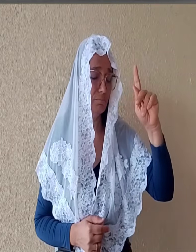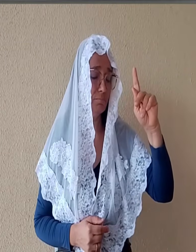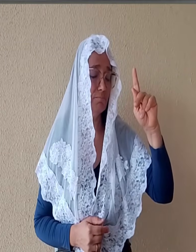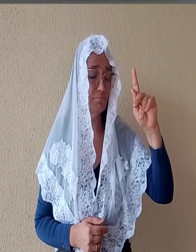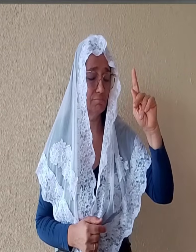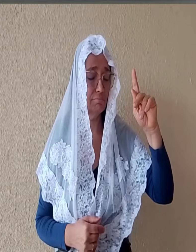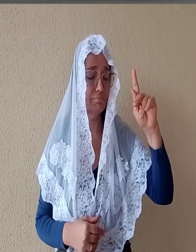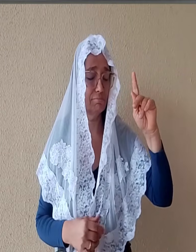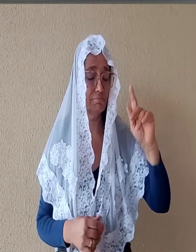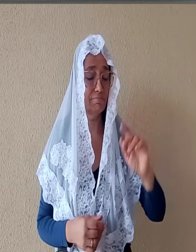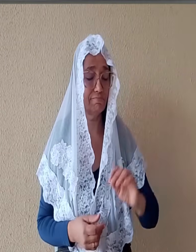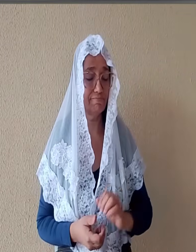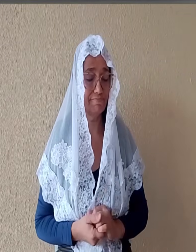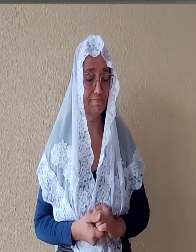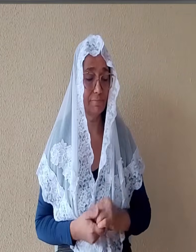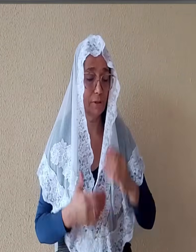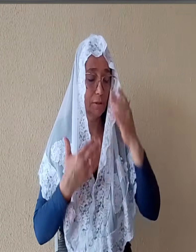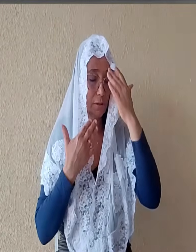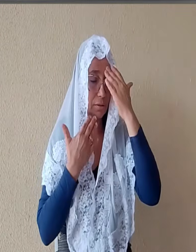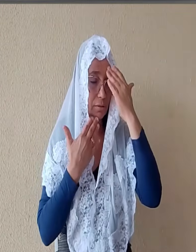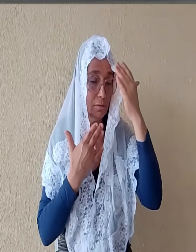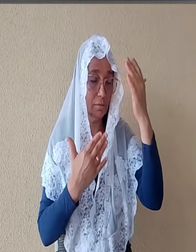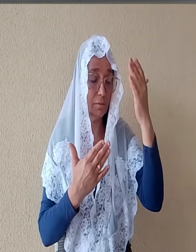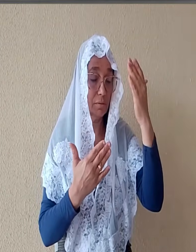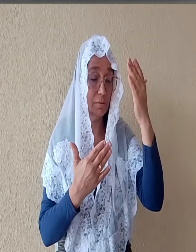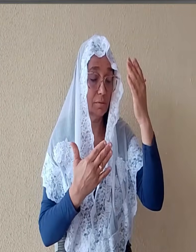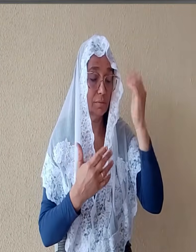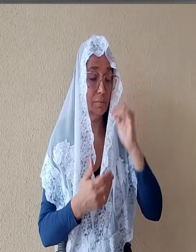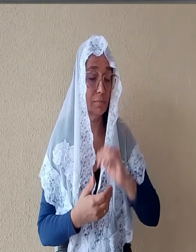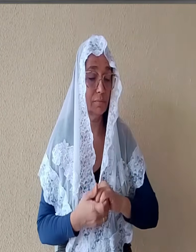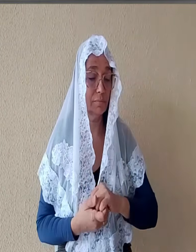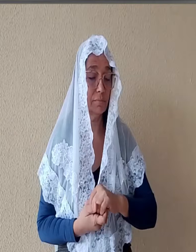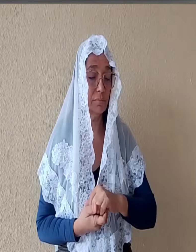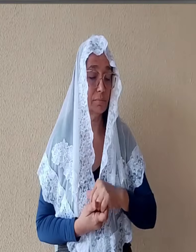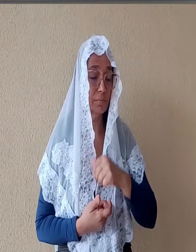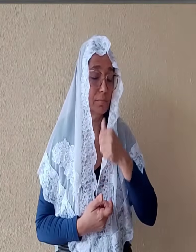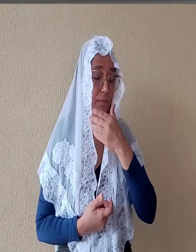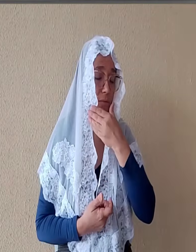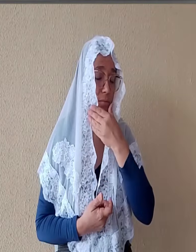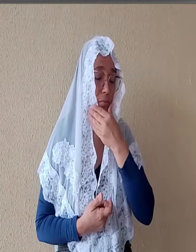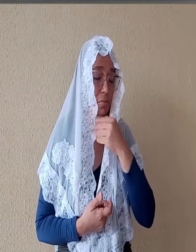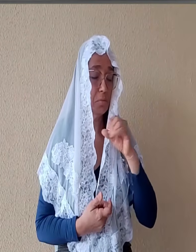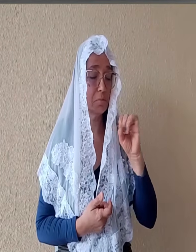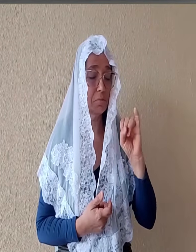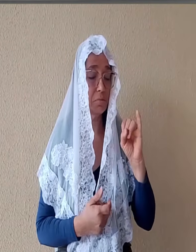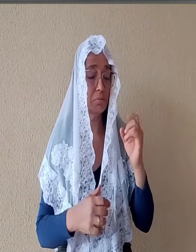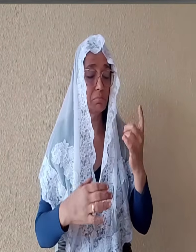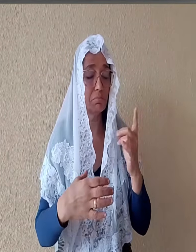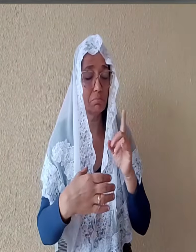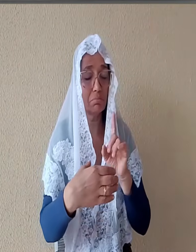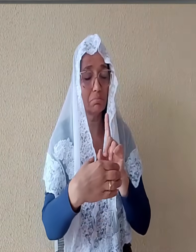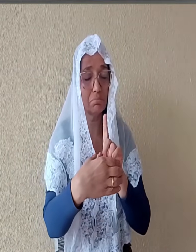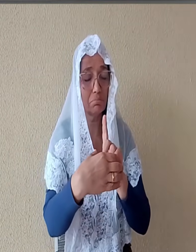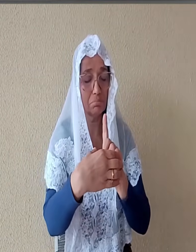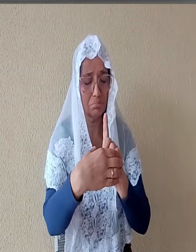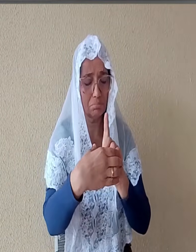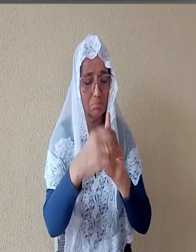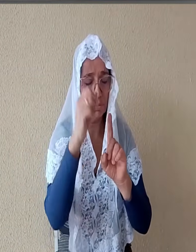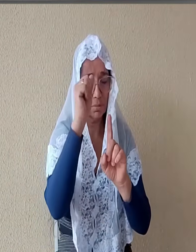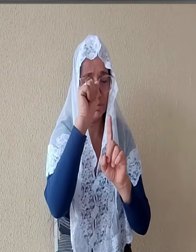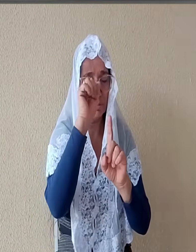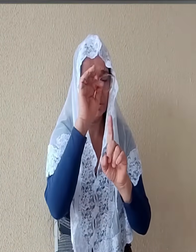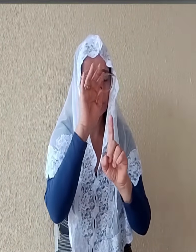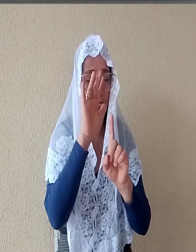presidência, até Glória a o cordeiro que o Senhor preparou. Senhor, é pouco, mas é bom, Senhor.